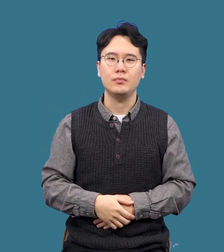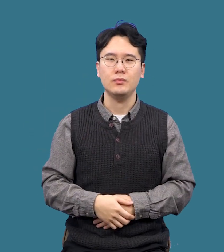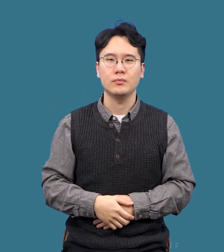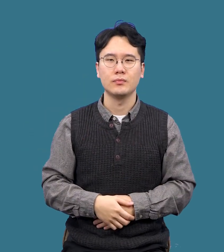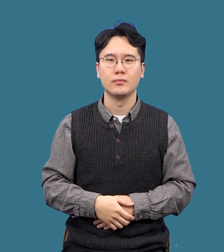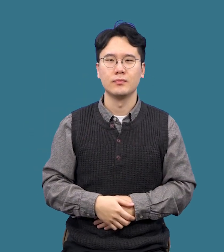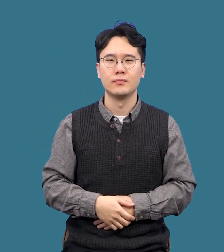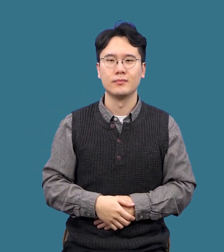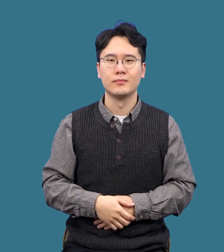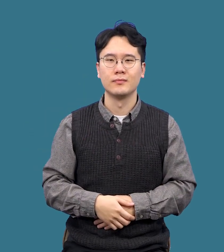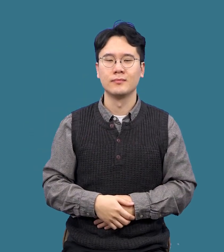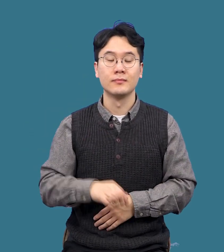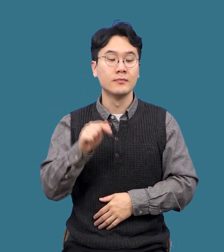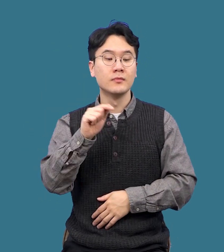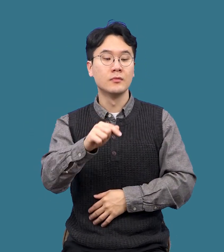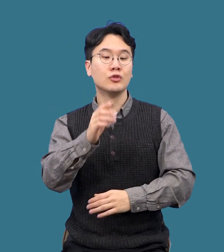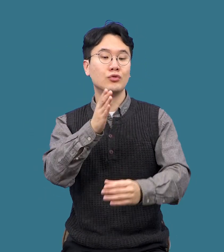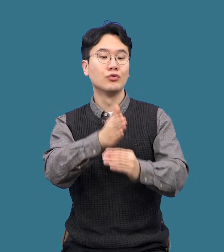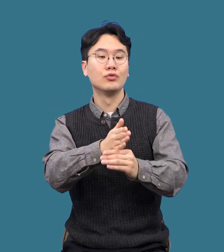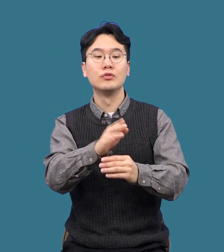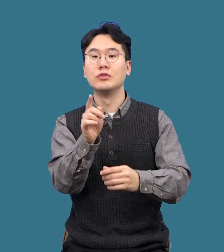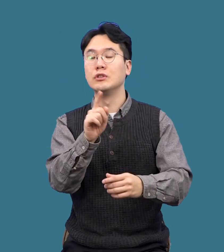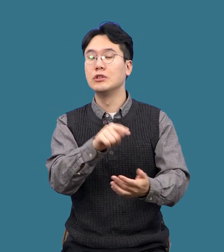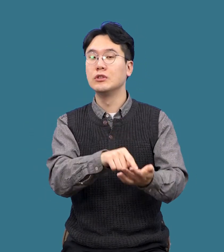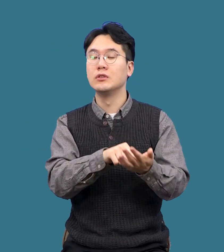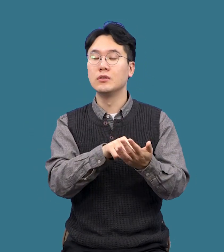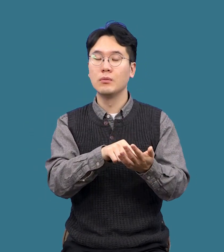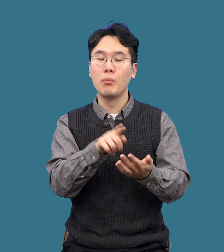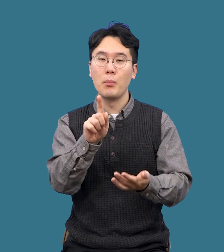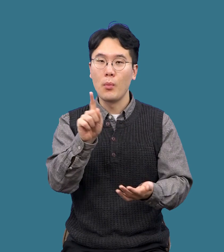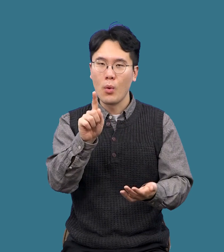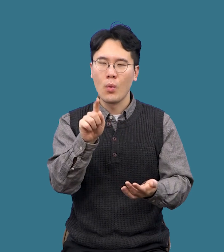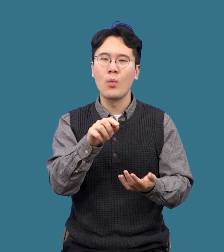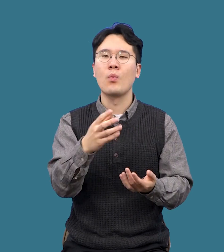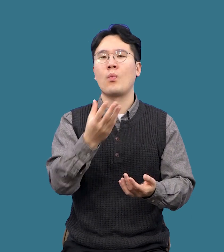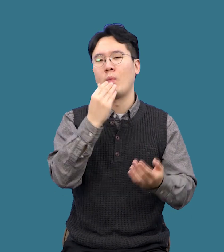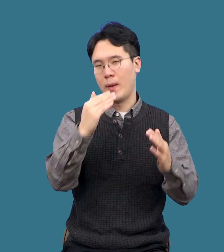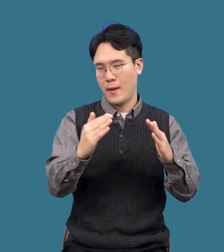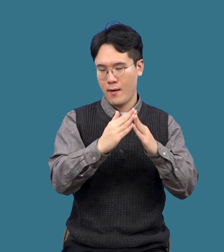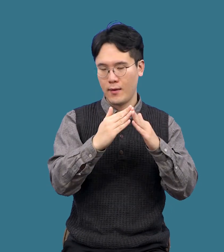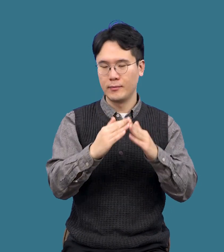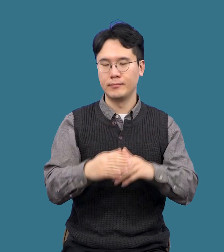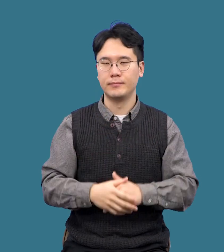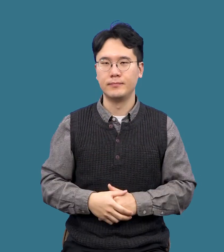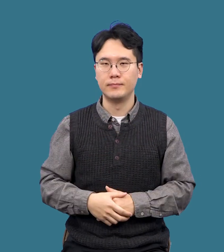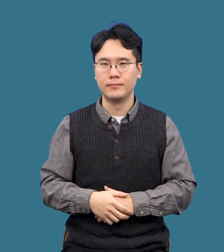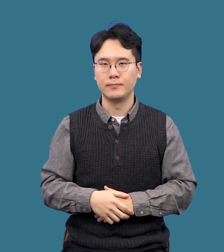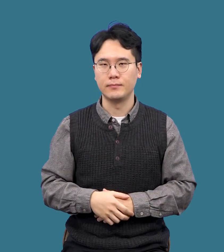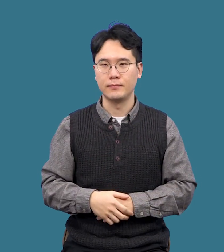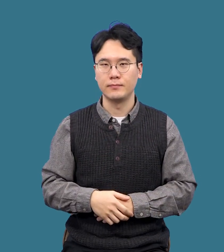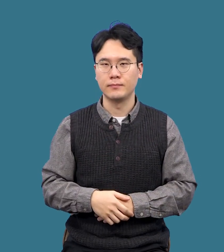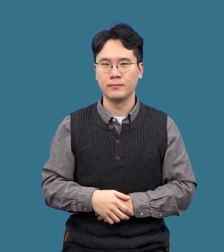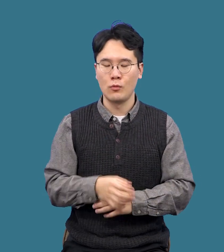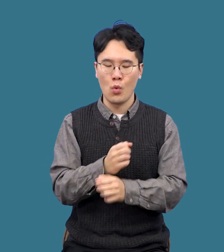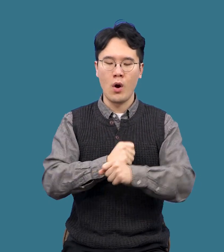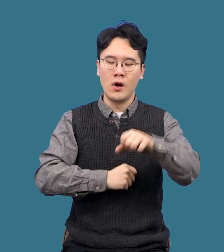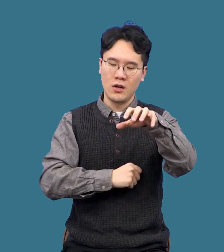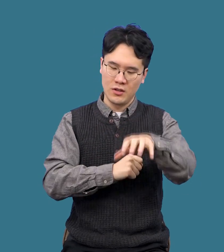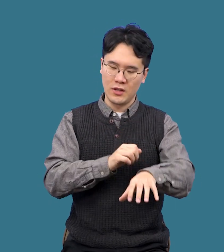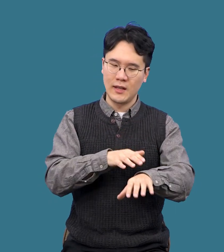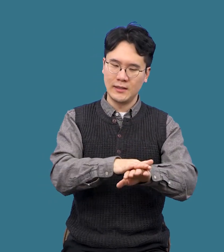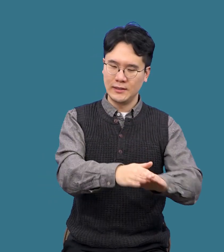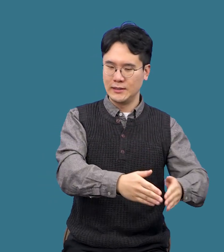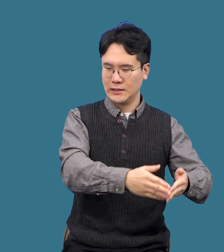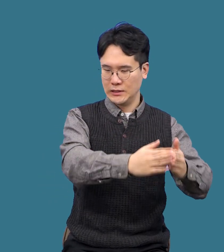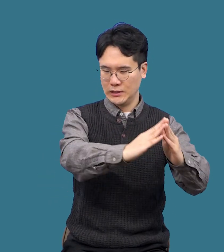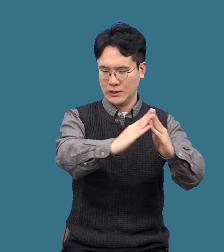있었다고요? 회막이 있었습니다. 자, 그들이 광야에 진치고 머물러 있었을